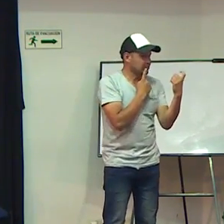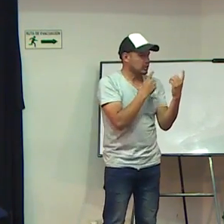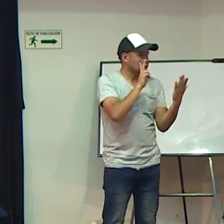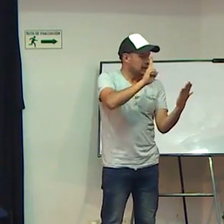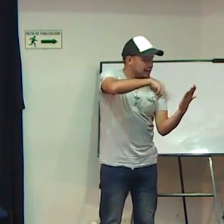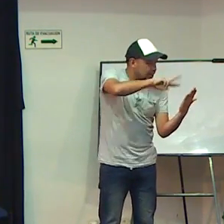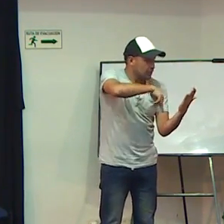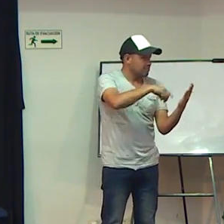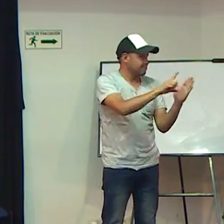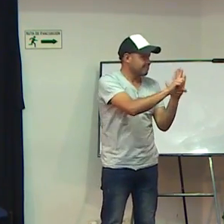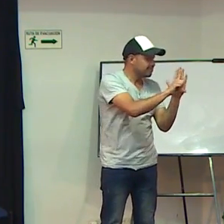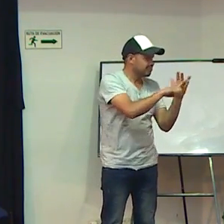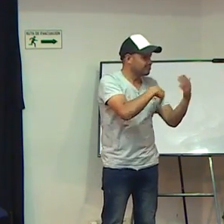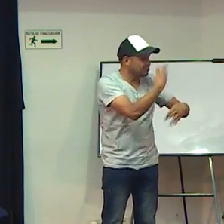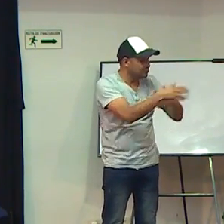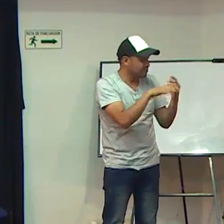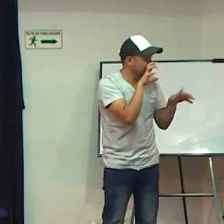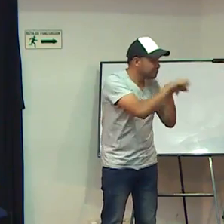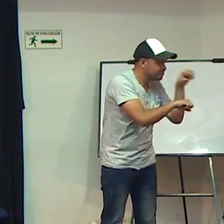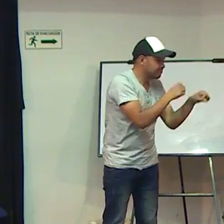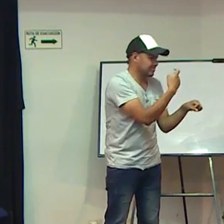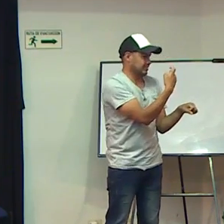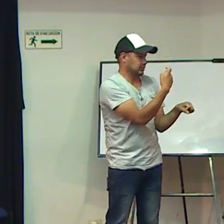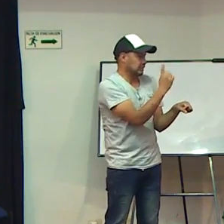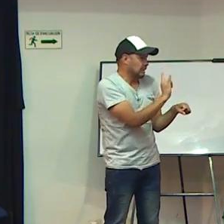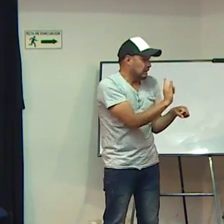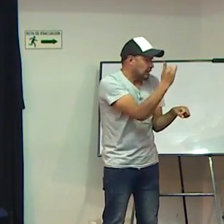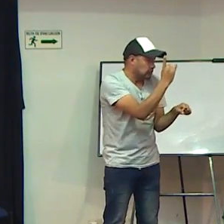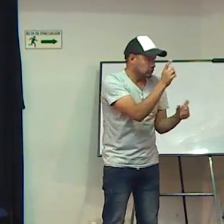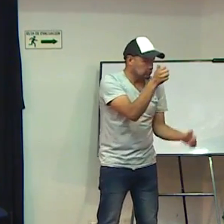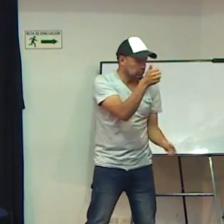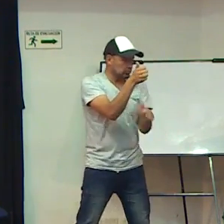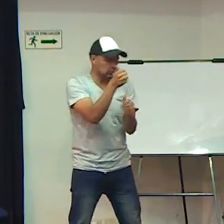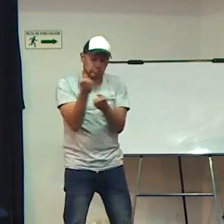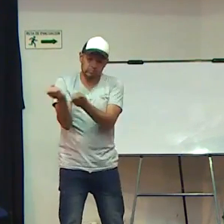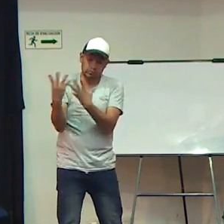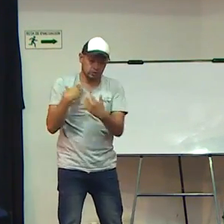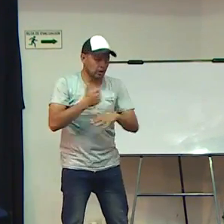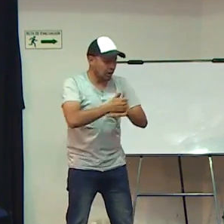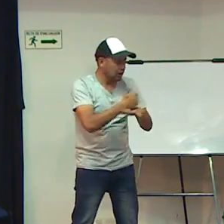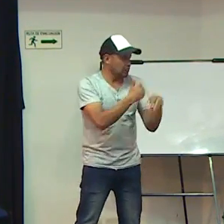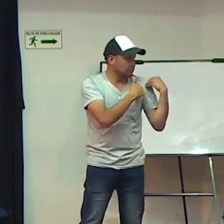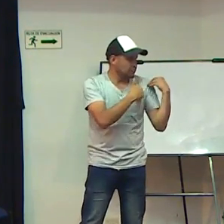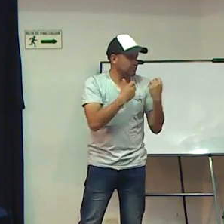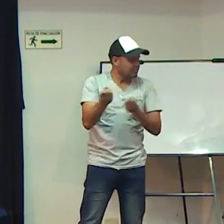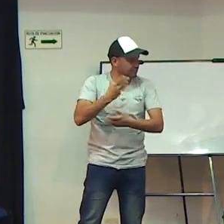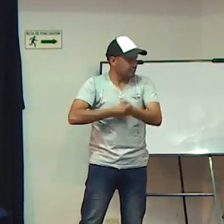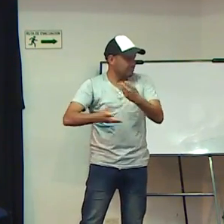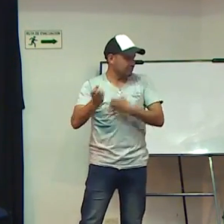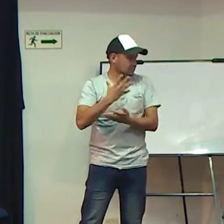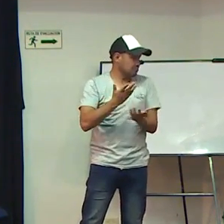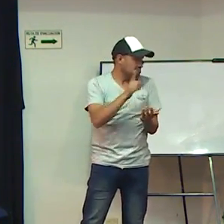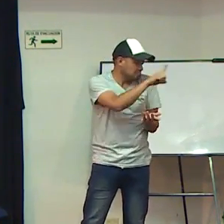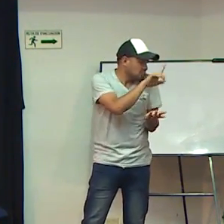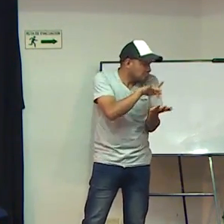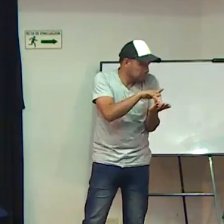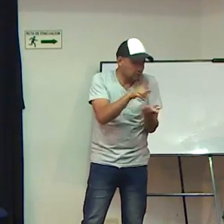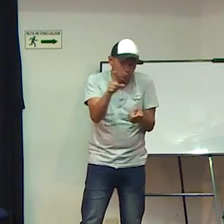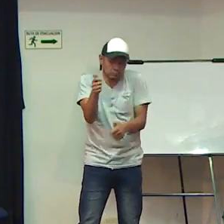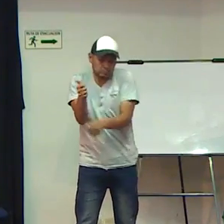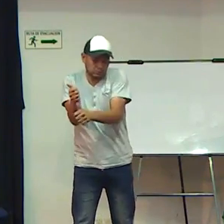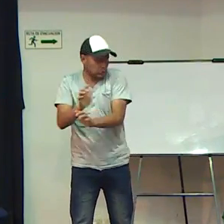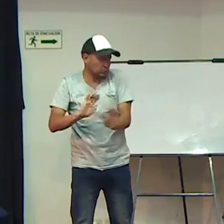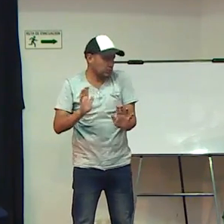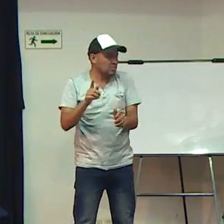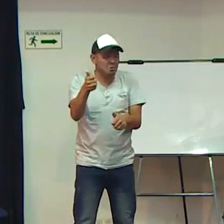creería que faltaría como digamos nosotros apropiarnos de la ley, leer, que ustedes nos den esas oportunidades,